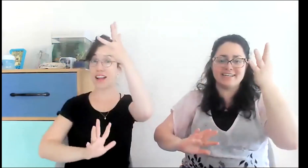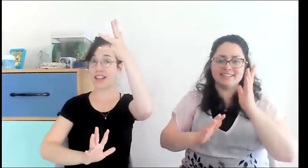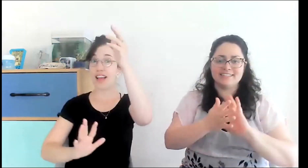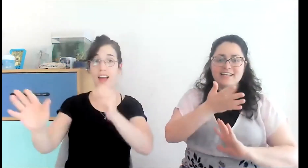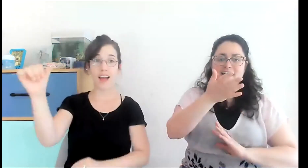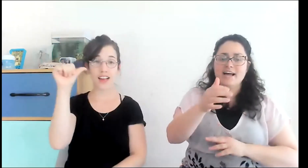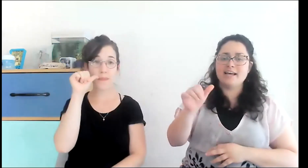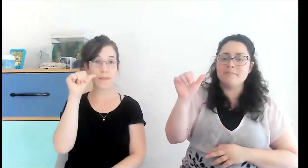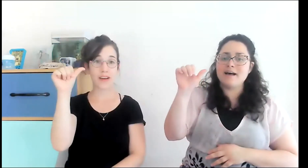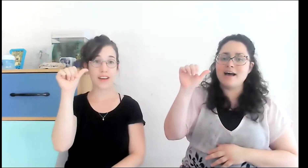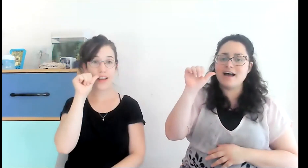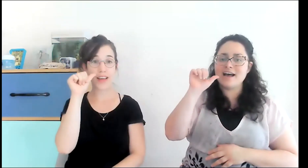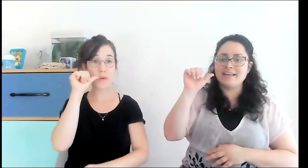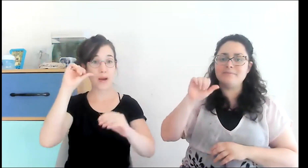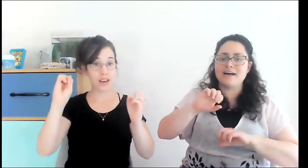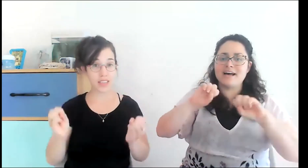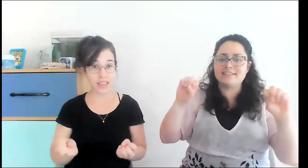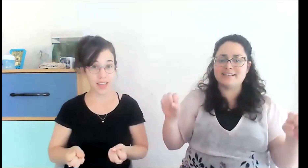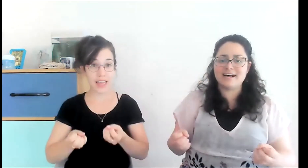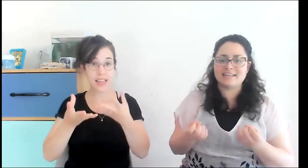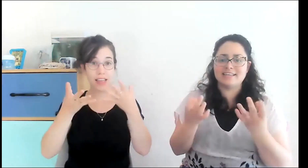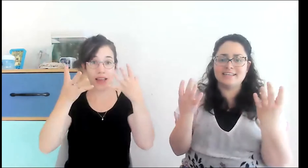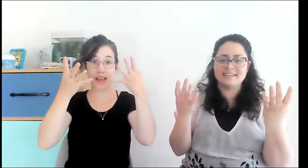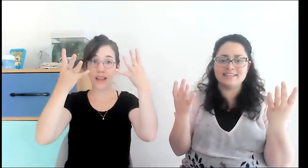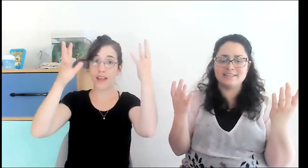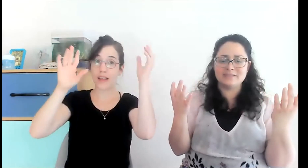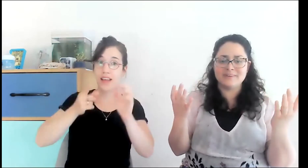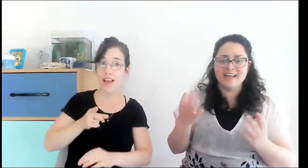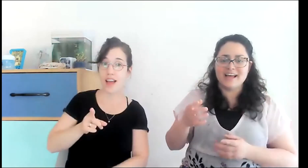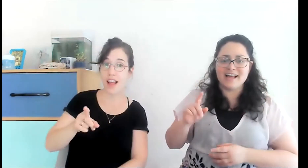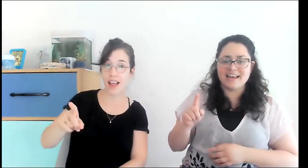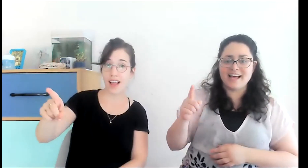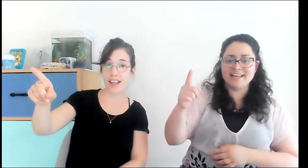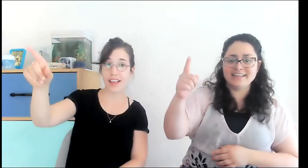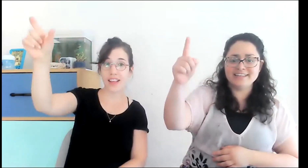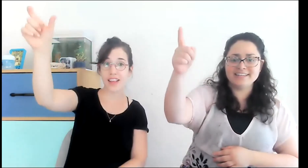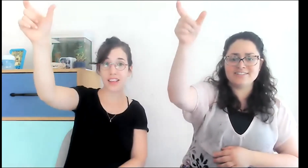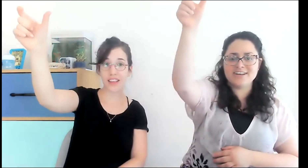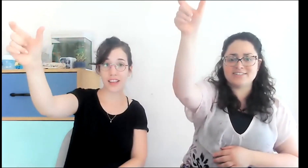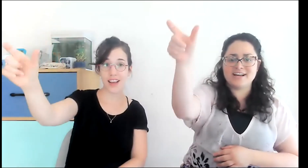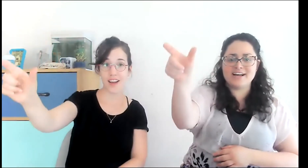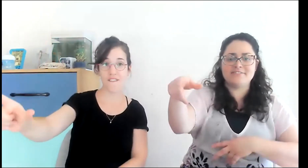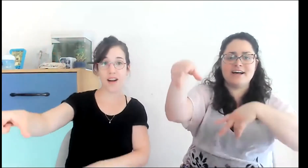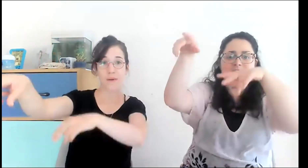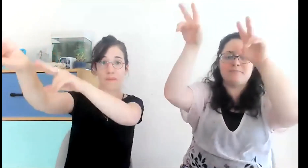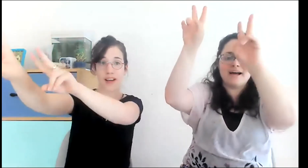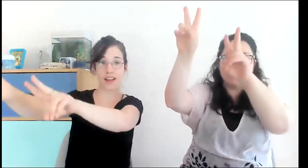המבוערת, על המים הזקים, על האיש השב